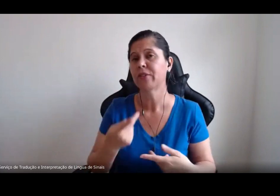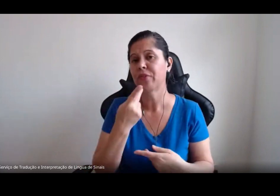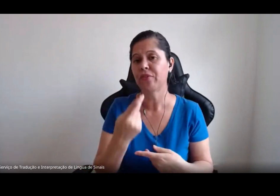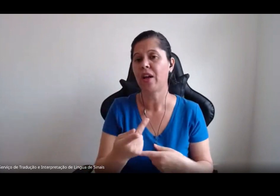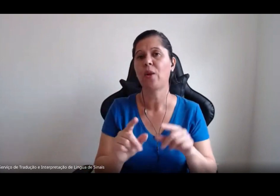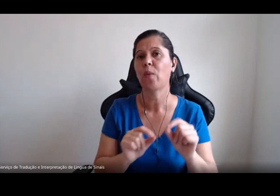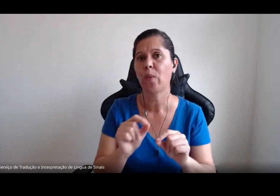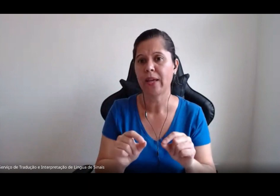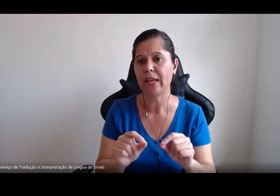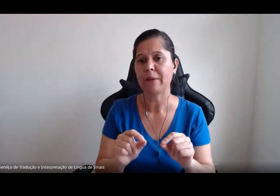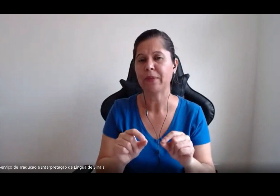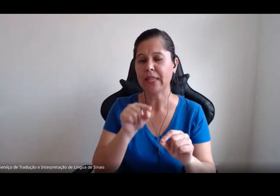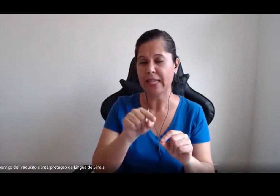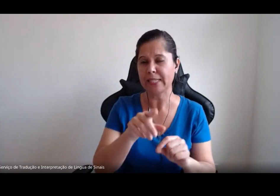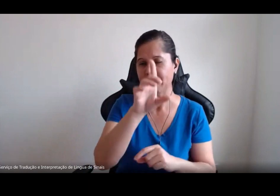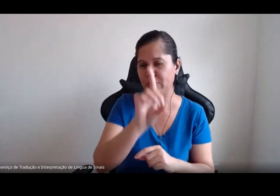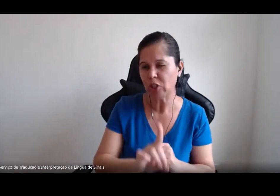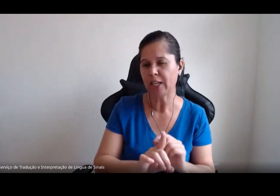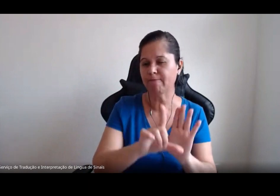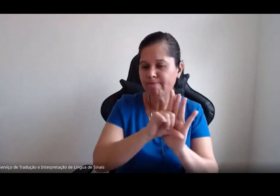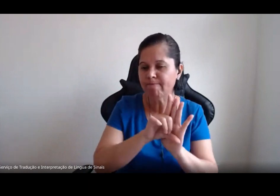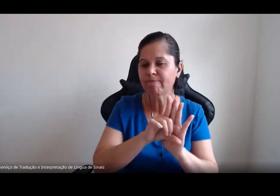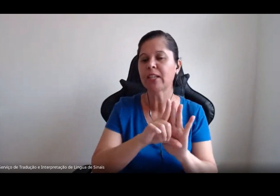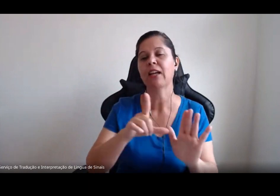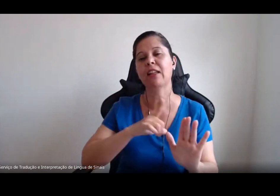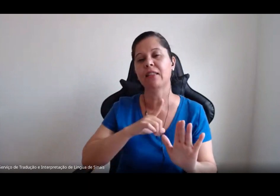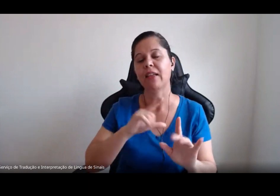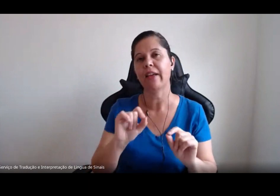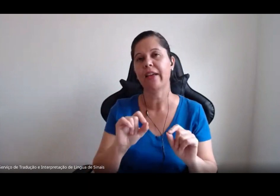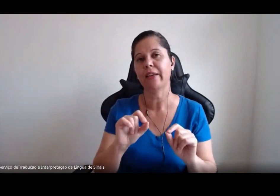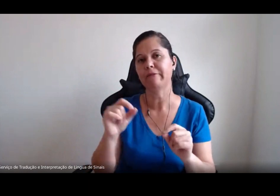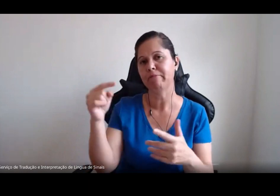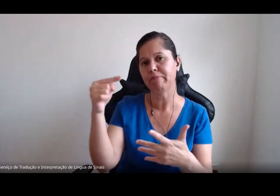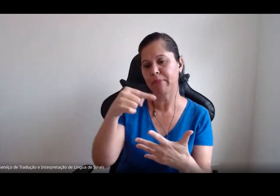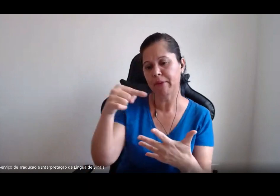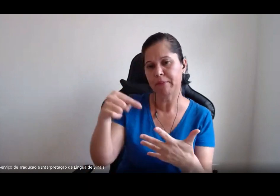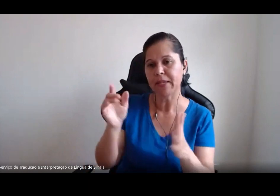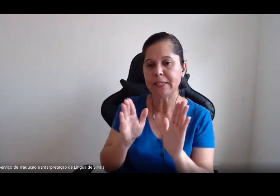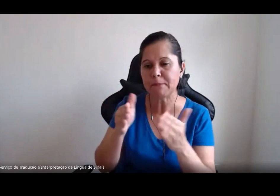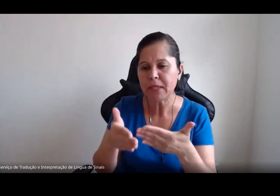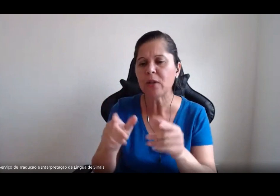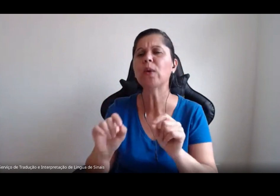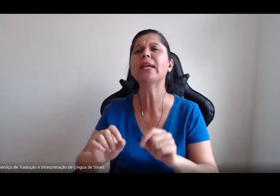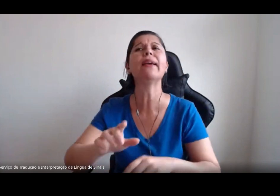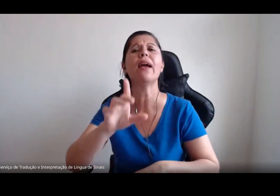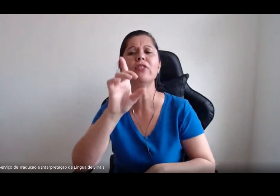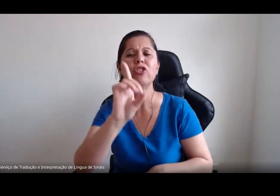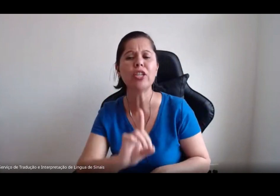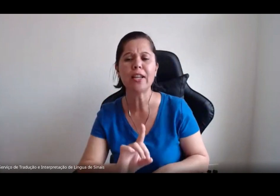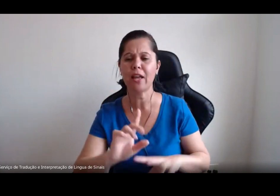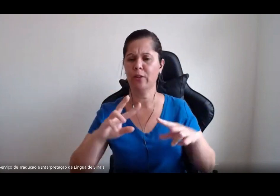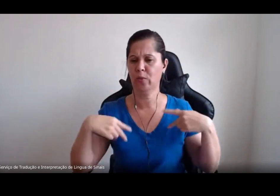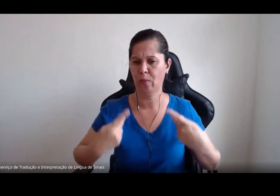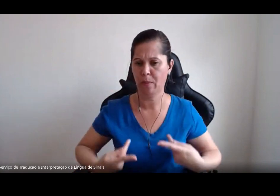é que no direito internacional começa a haver uma série de documentos que especificam um pouco o que são